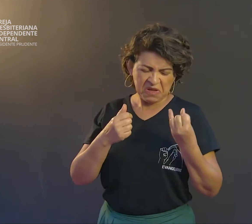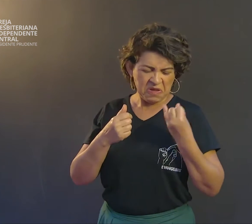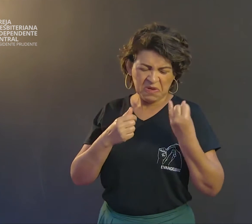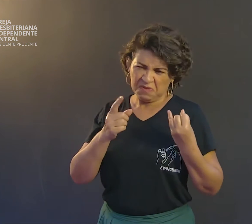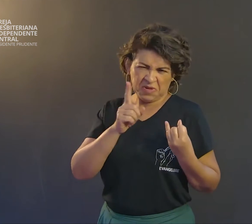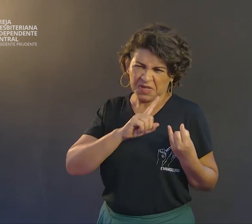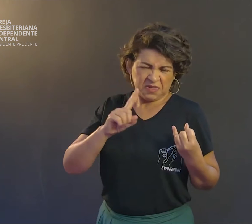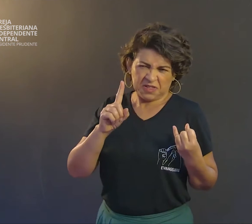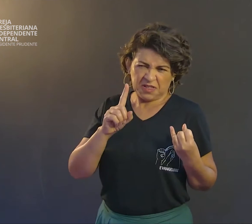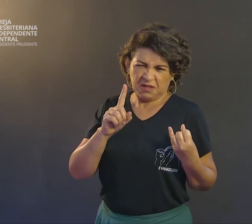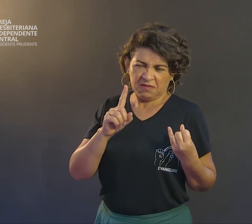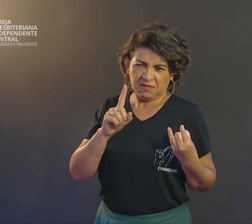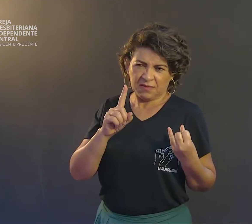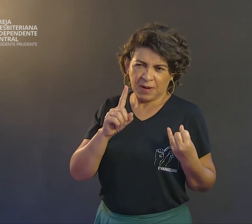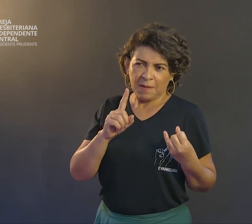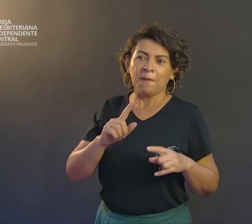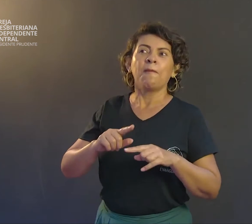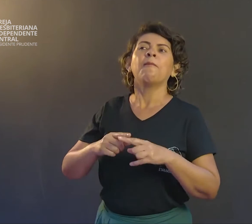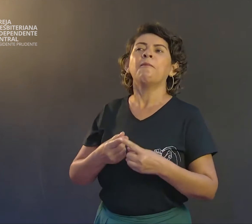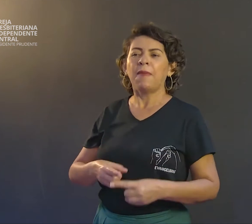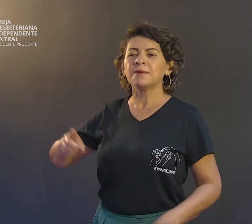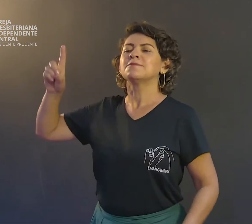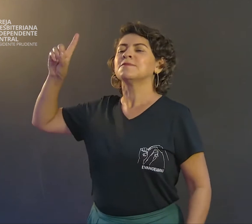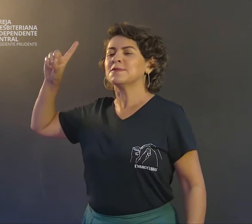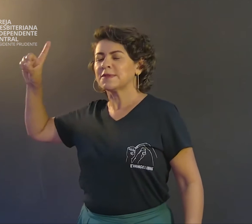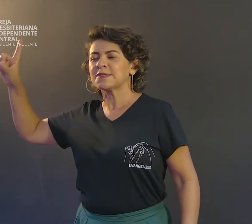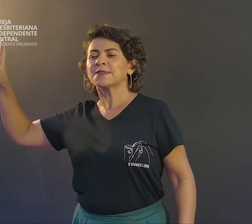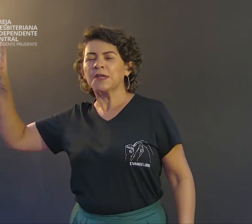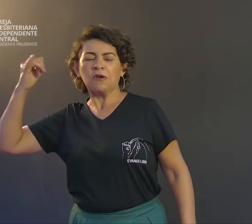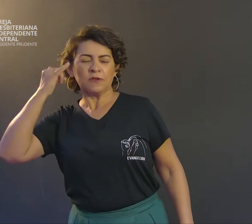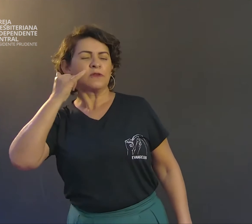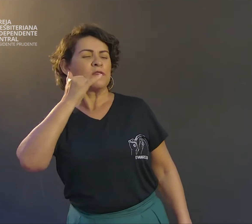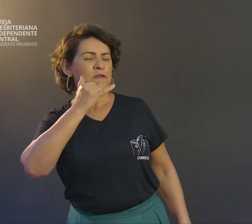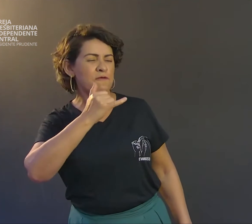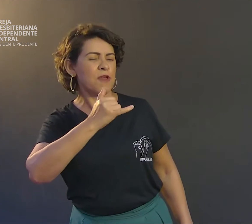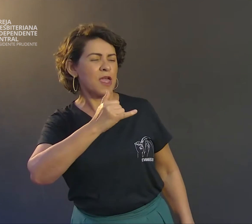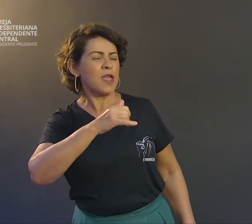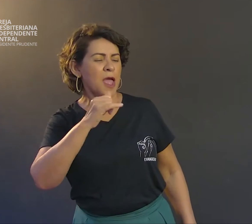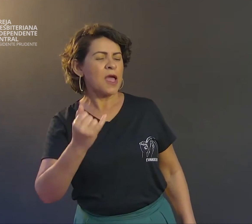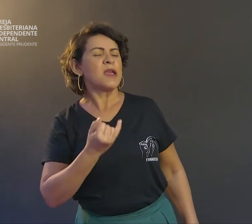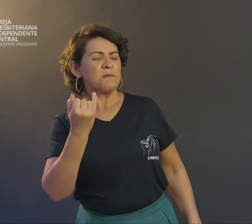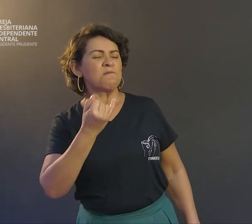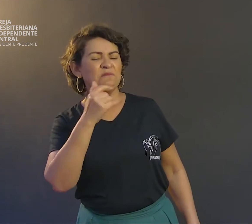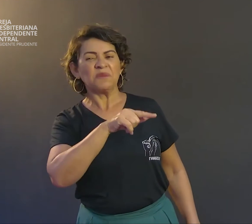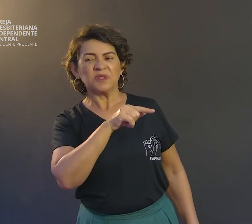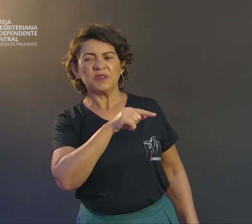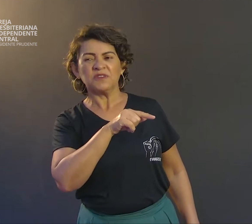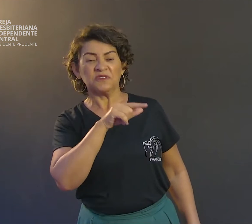Bom, Ele se importa. Se desejamos andar com Deus, precisamos arrancar de nossas